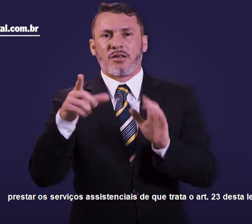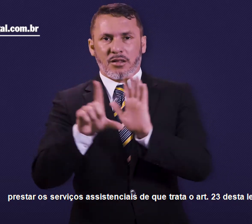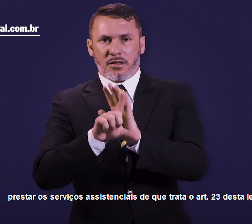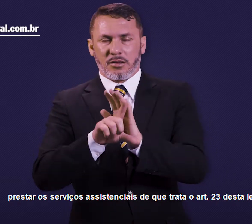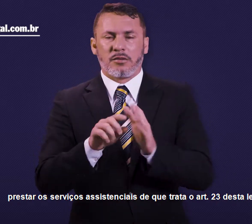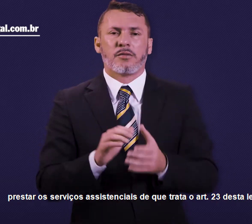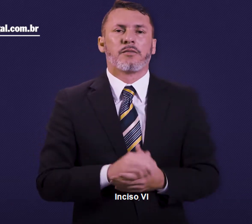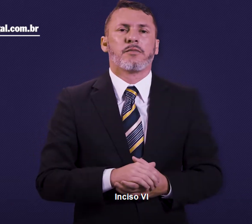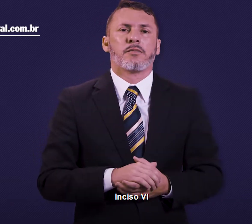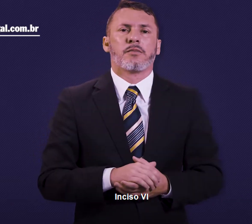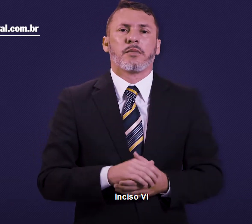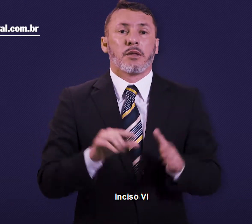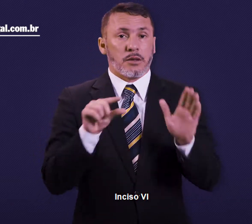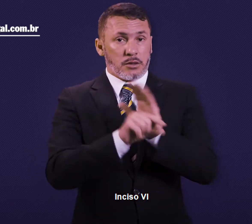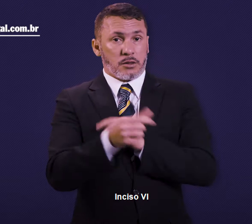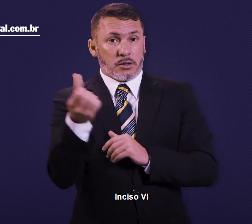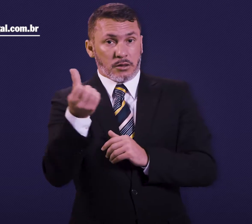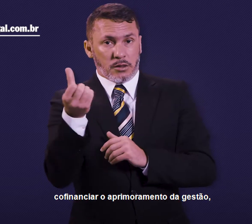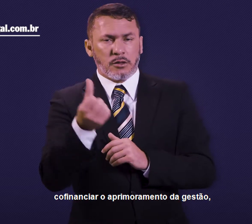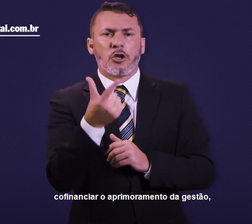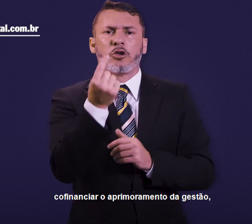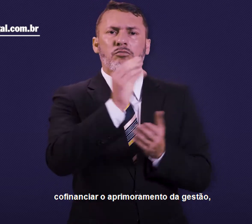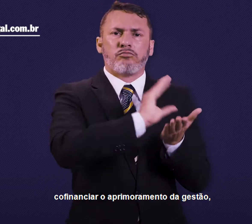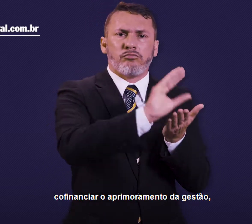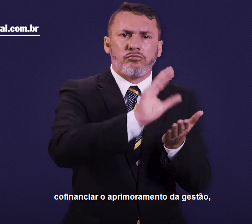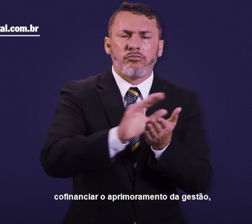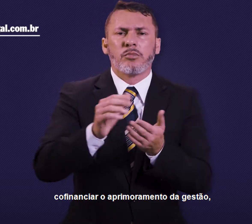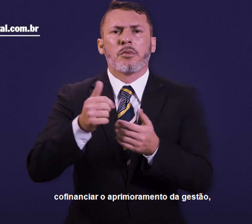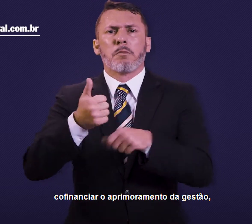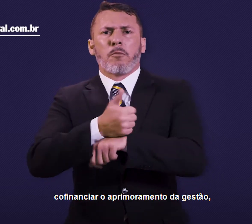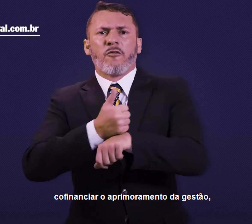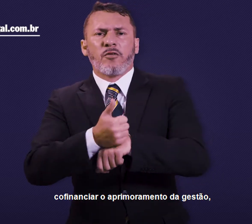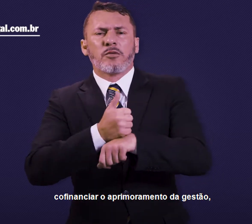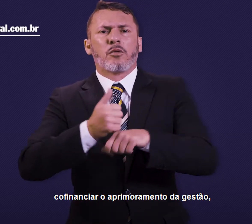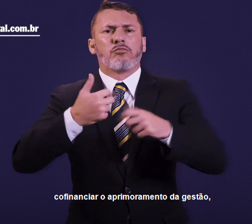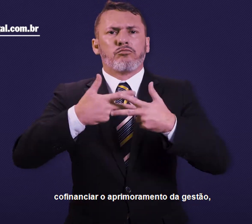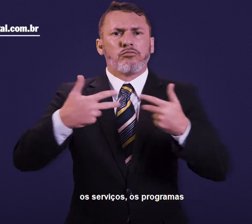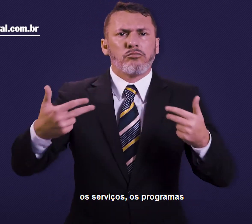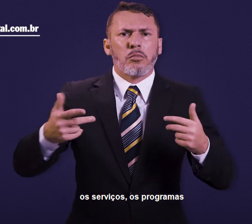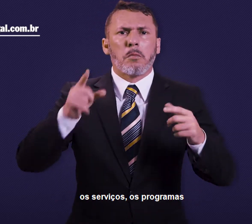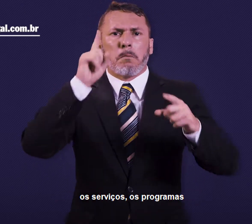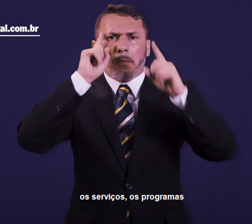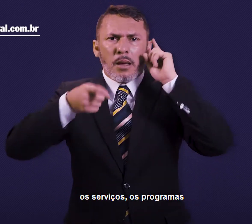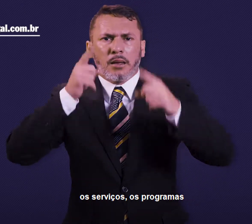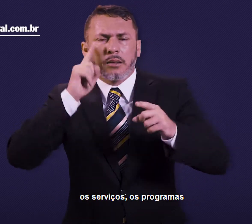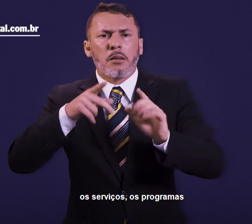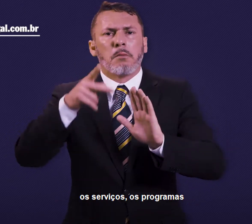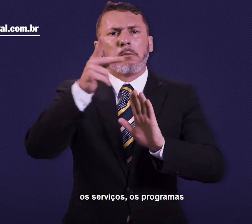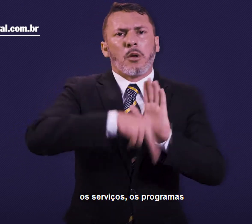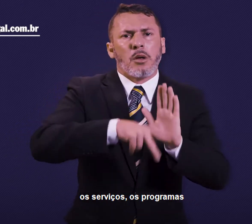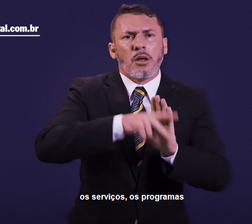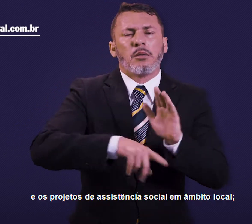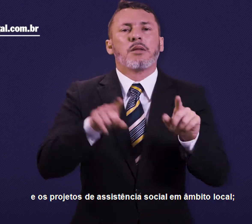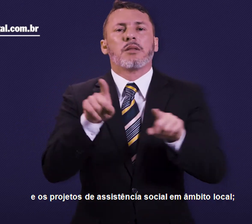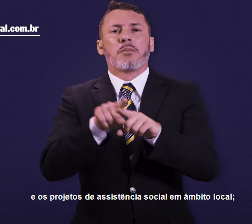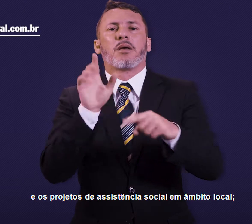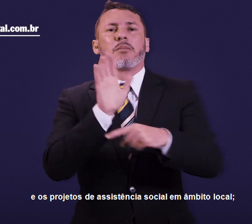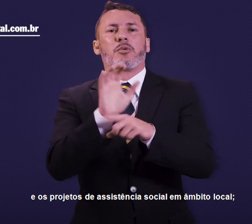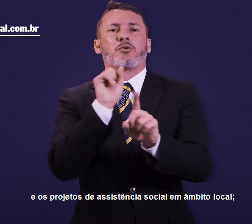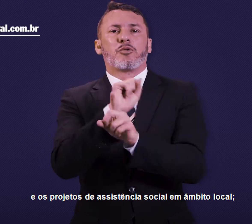desta lei. Inciso 6. Cofinanciar o aprimoramento da gestão, os serviços, os programas e os projetos de